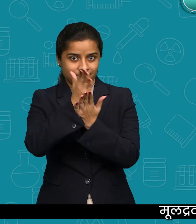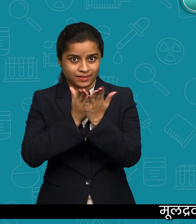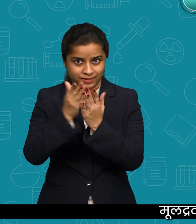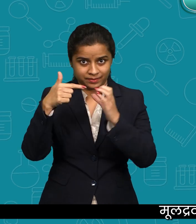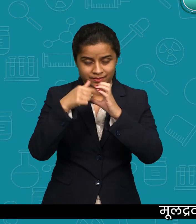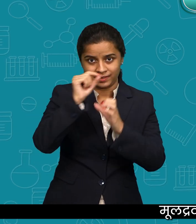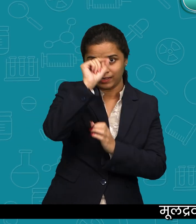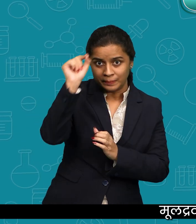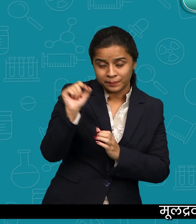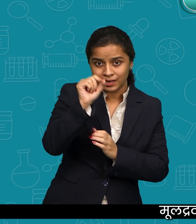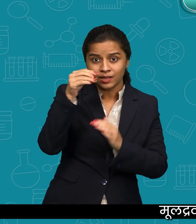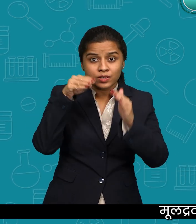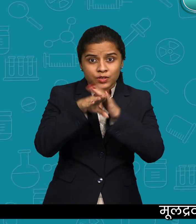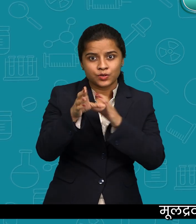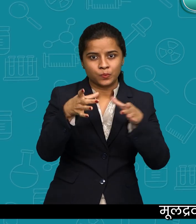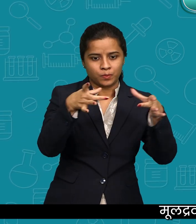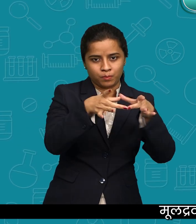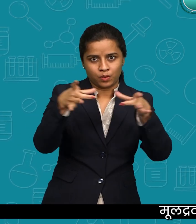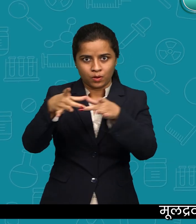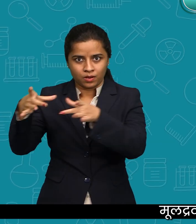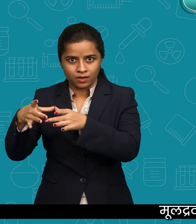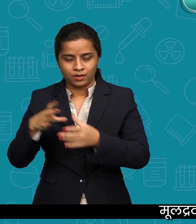मूलद्रव्यांचे गटांमध्ये वर्गीकरण,